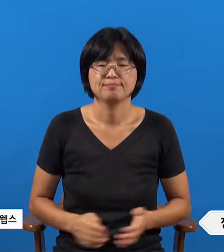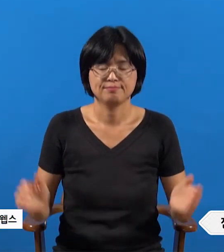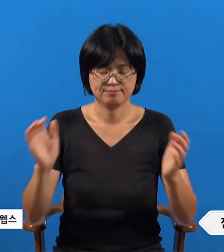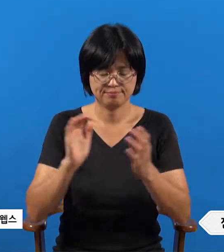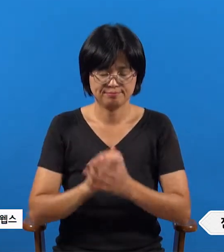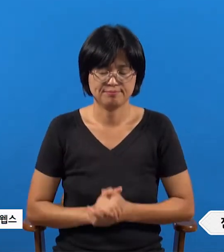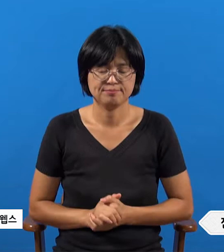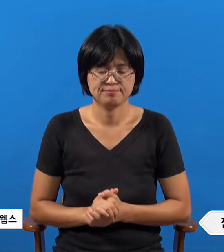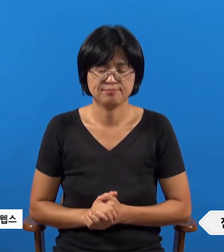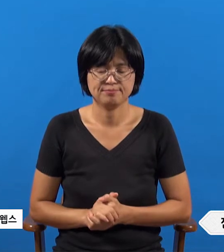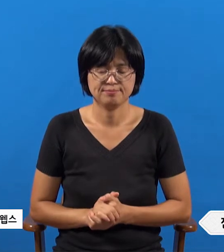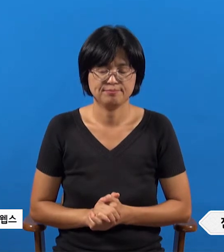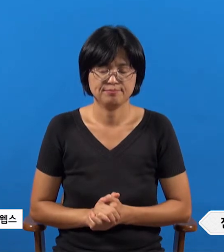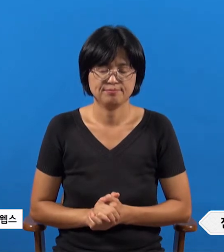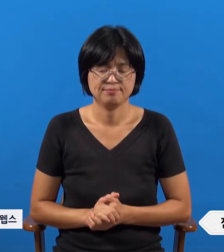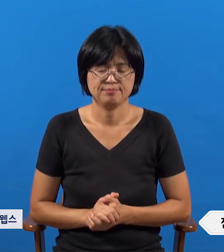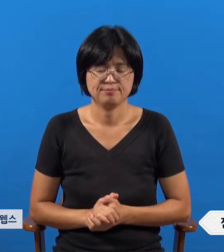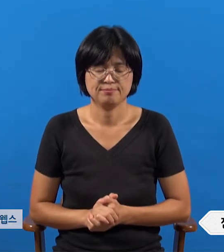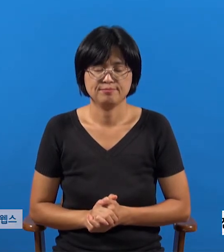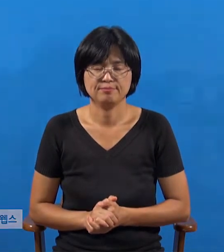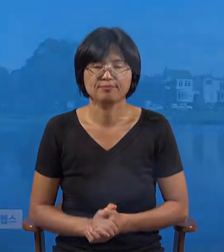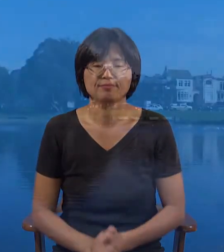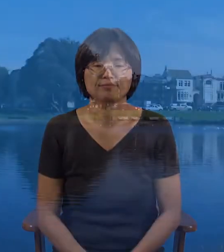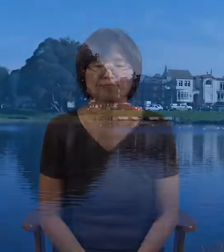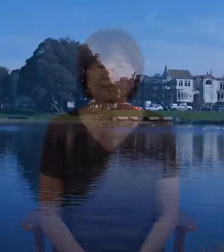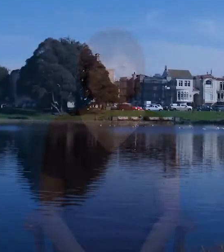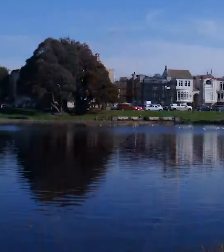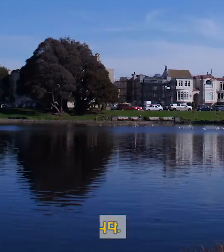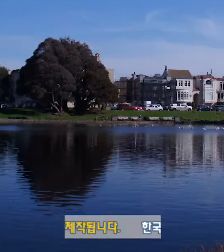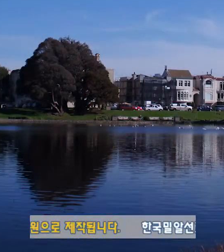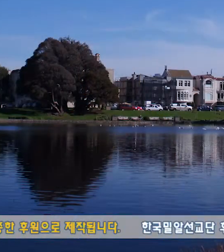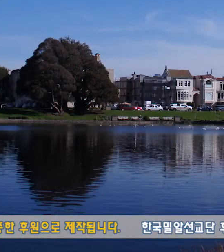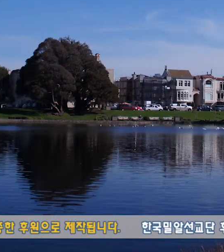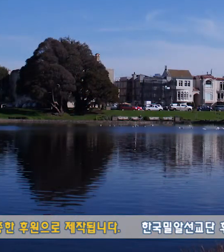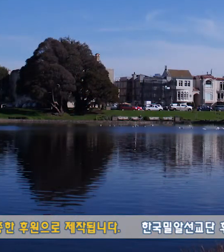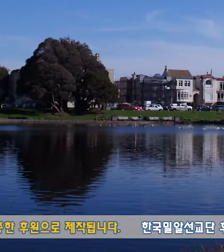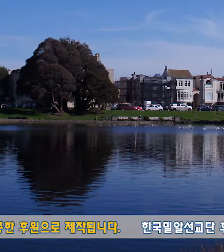축원합니다. 기도하겠습니다.